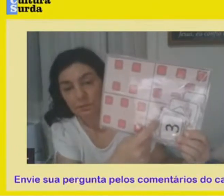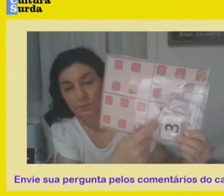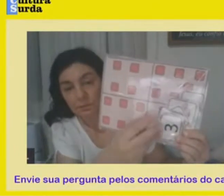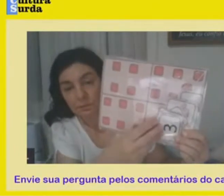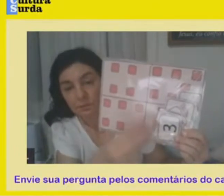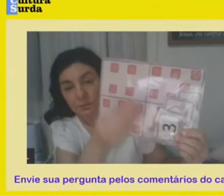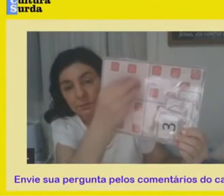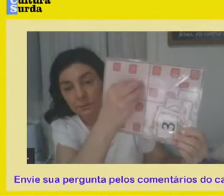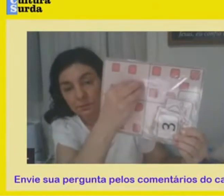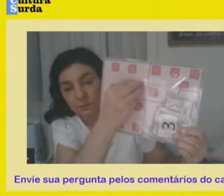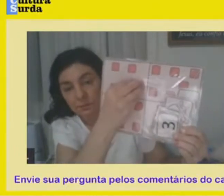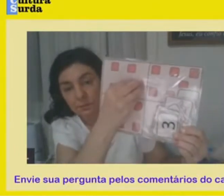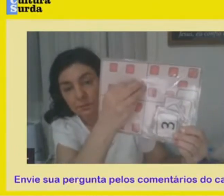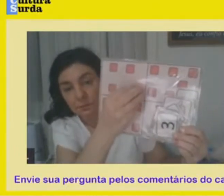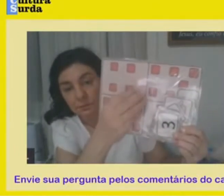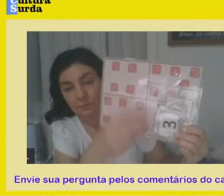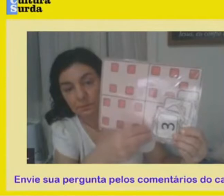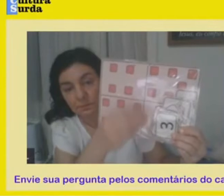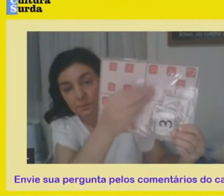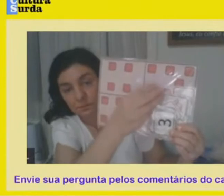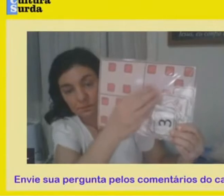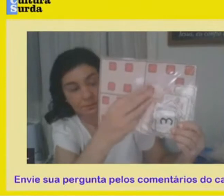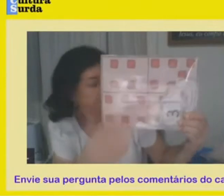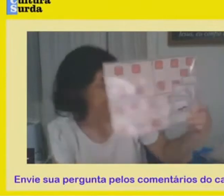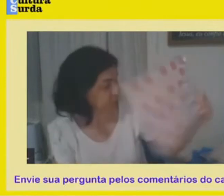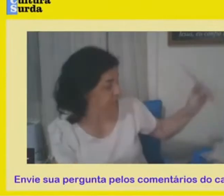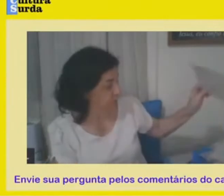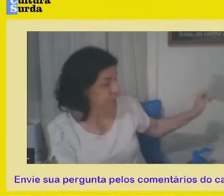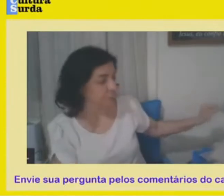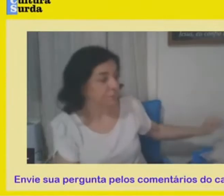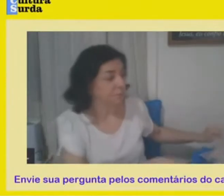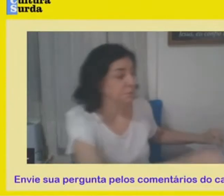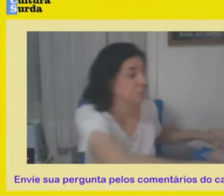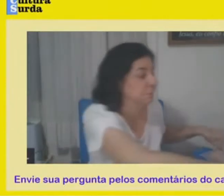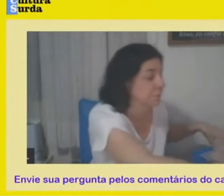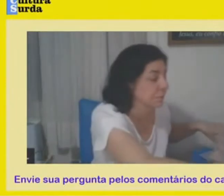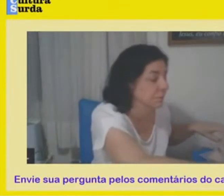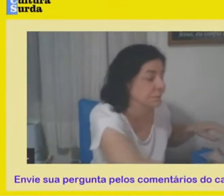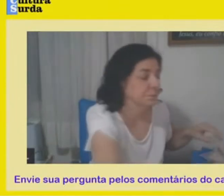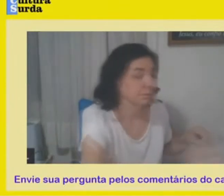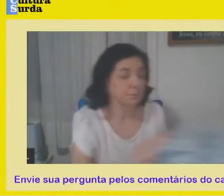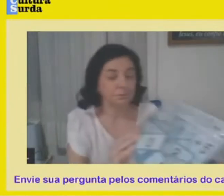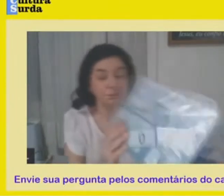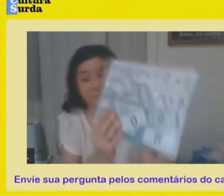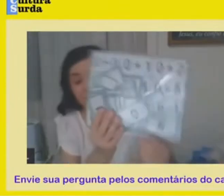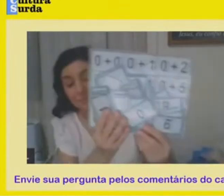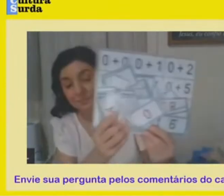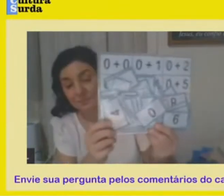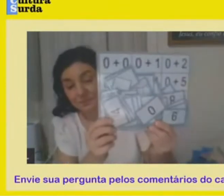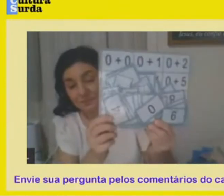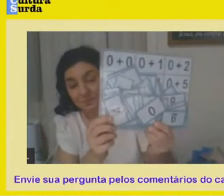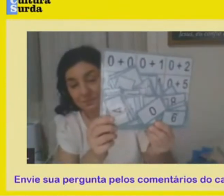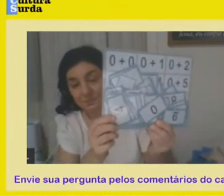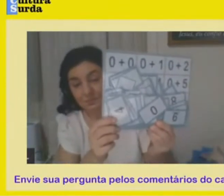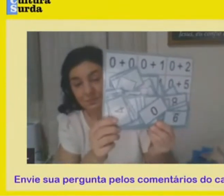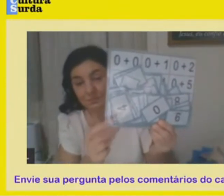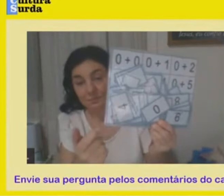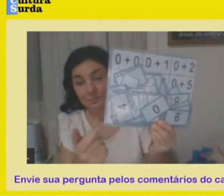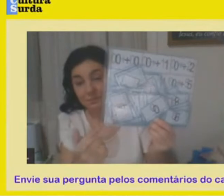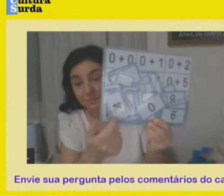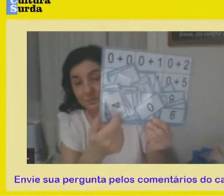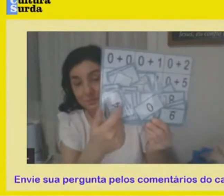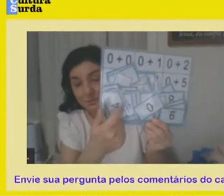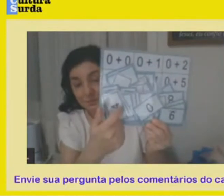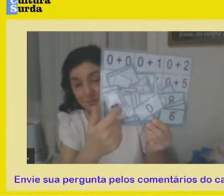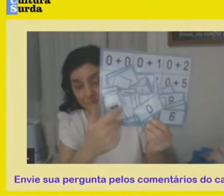Igual aquele quando mostrou a bolinha, esse é o quadradinho, para trabalhar estes números. Daí ele tem que associar estes números